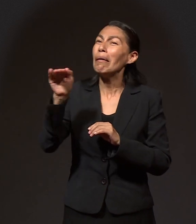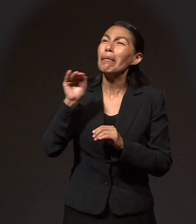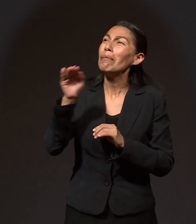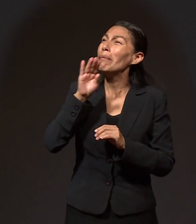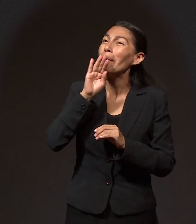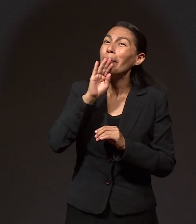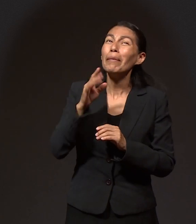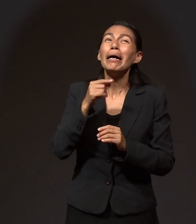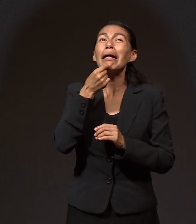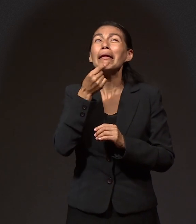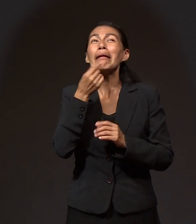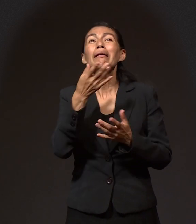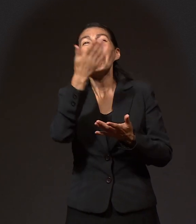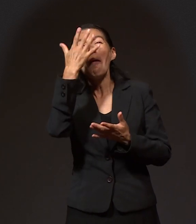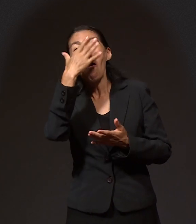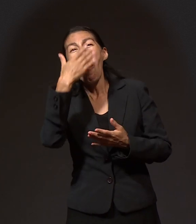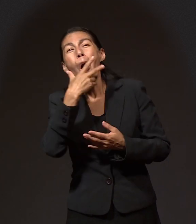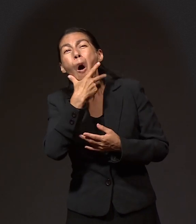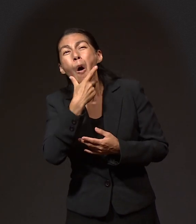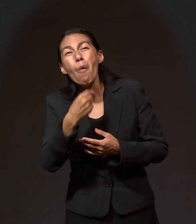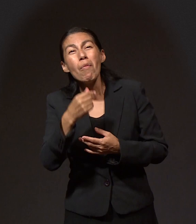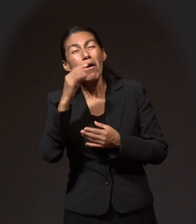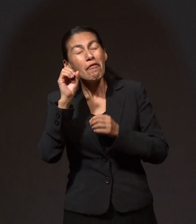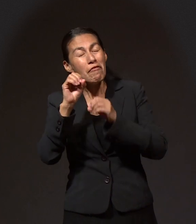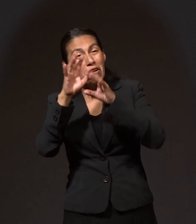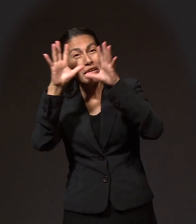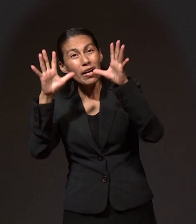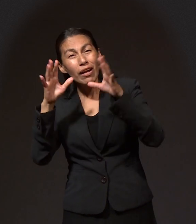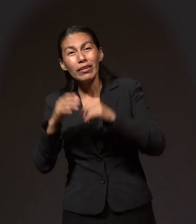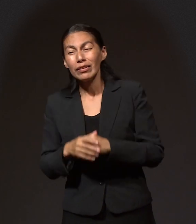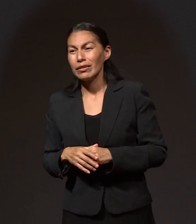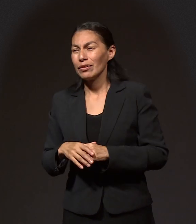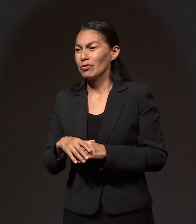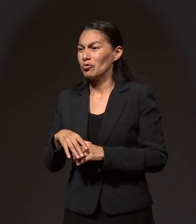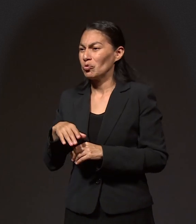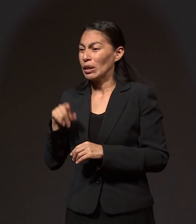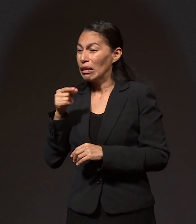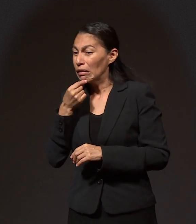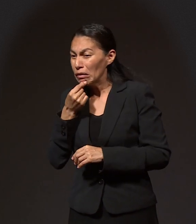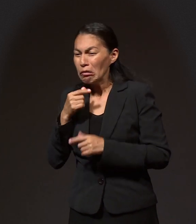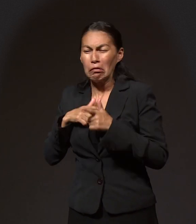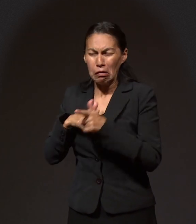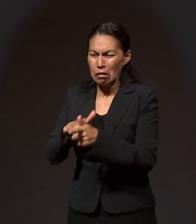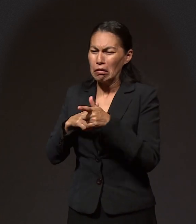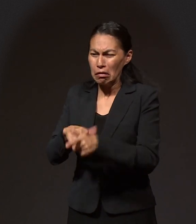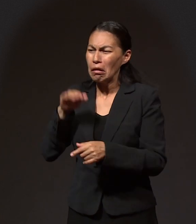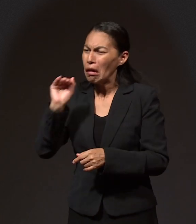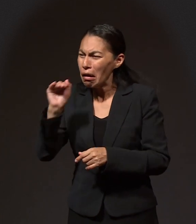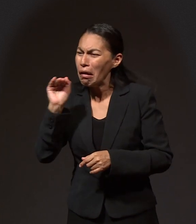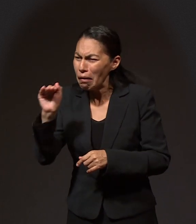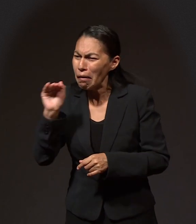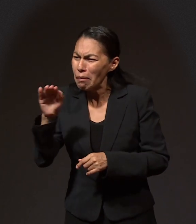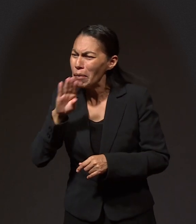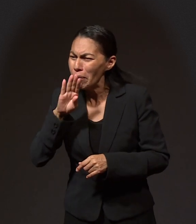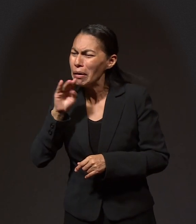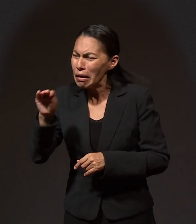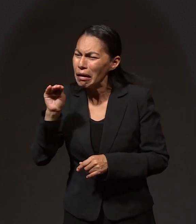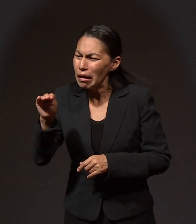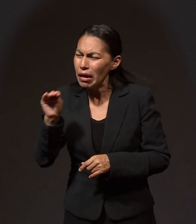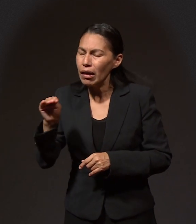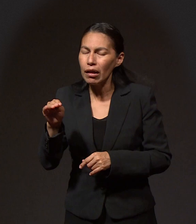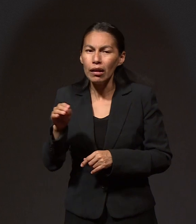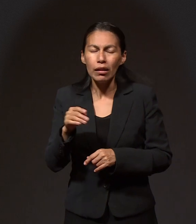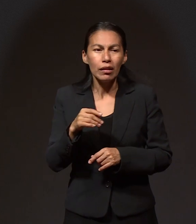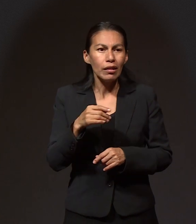dan vueltas y el niño sigue insistiendo. Y los muchachos dijeron, señora, venimos a traer la palabra de Dios a su hogar. Los ángeles de Dios nos están